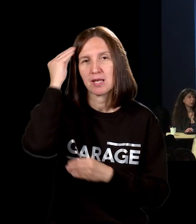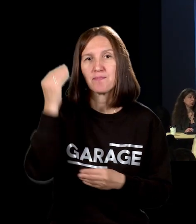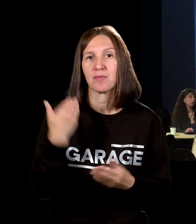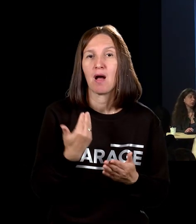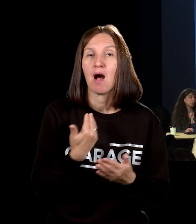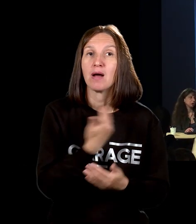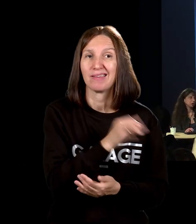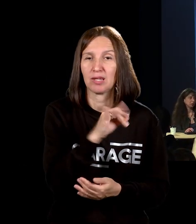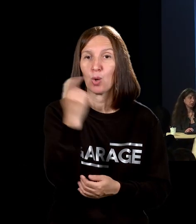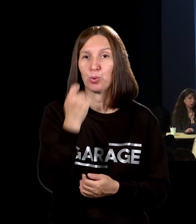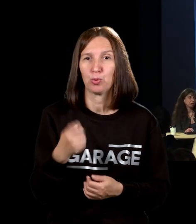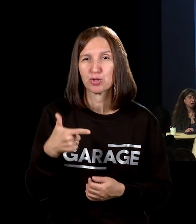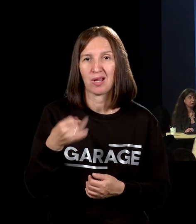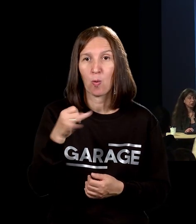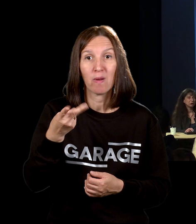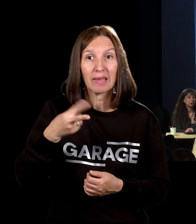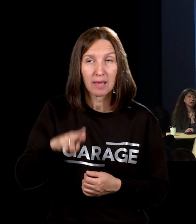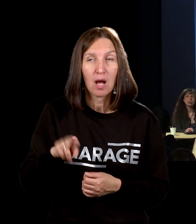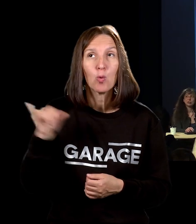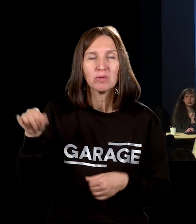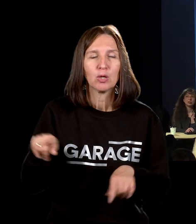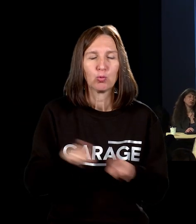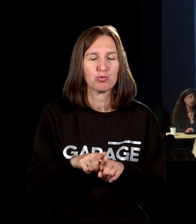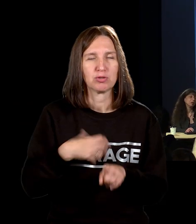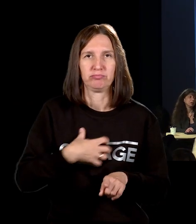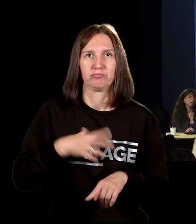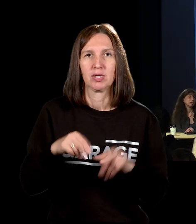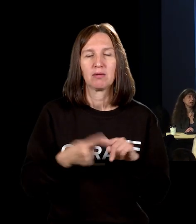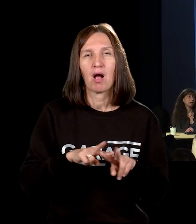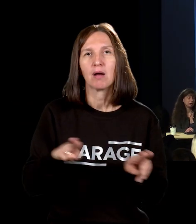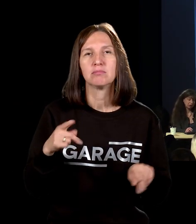пример такого удара по мозгам, с которым они